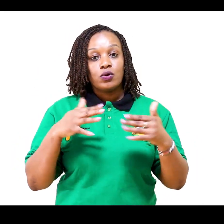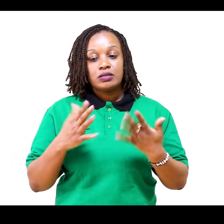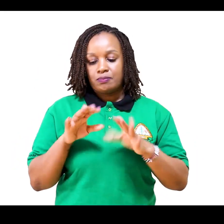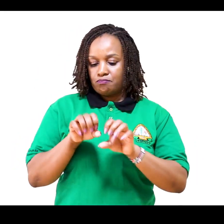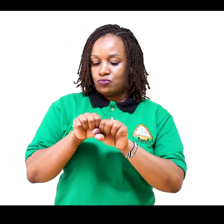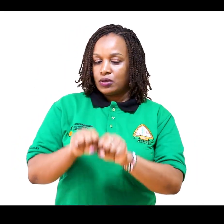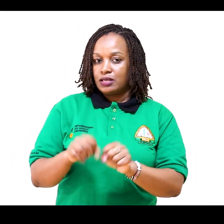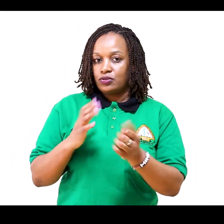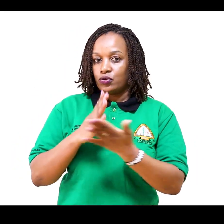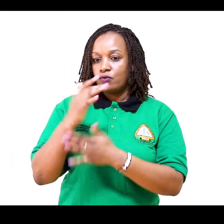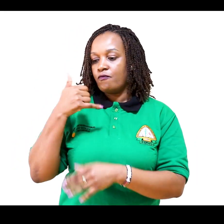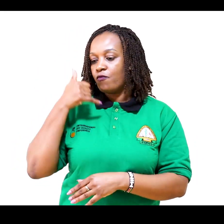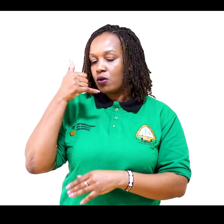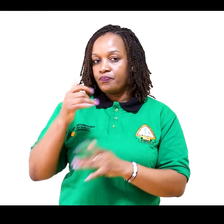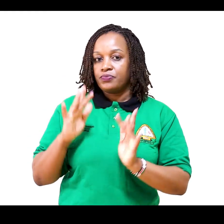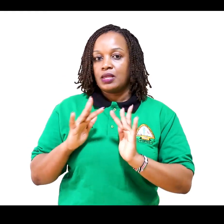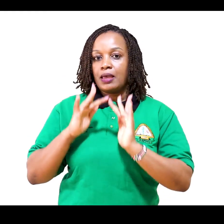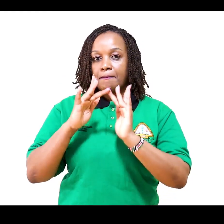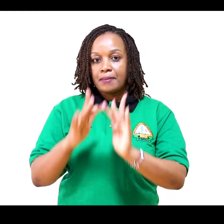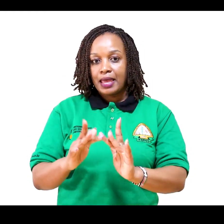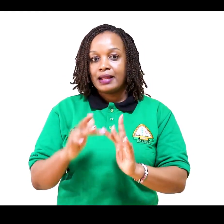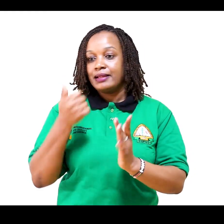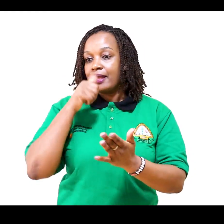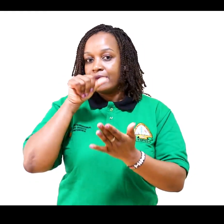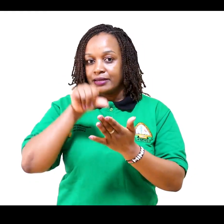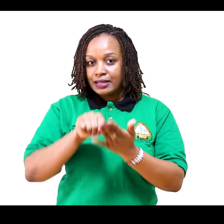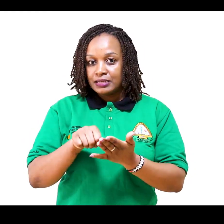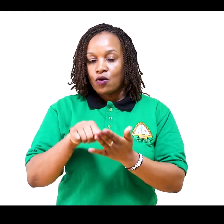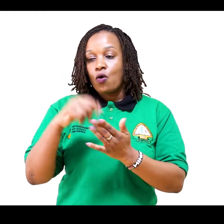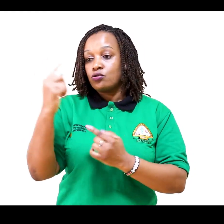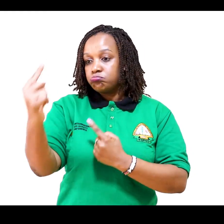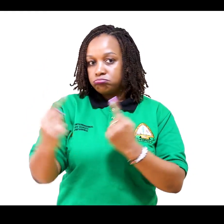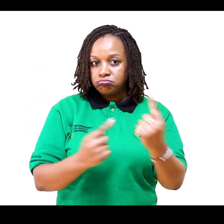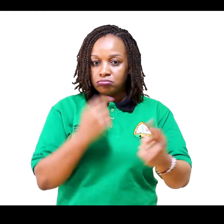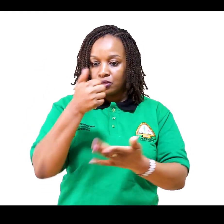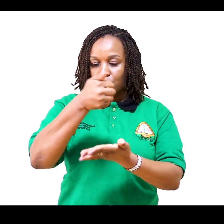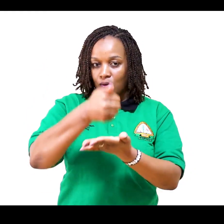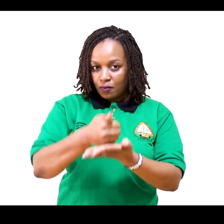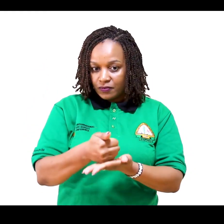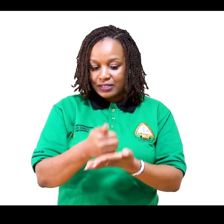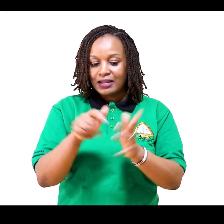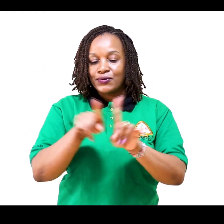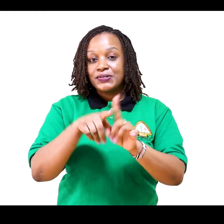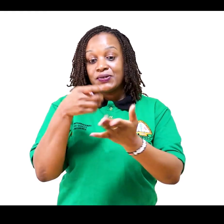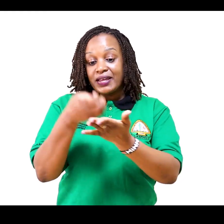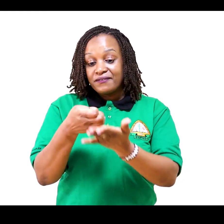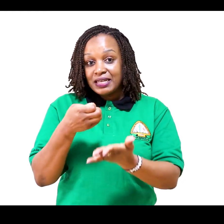nafasi kupitia simu, barua pepe, barua au matembezi ya kimwili na udhibitisho wa malipo.